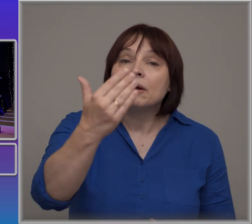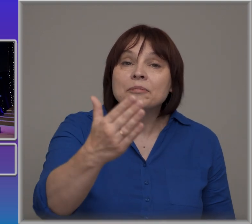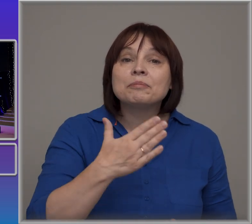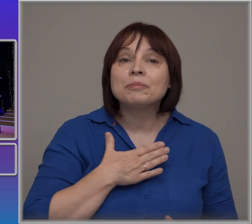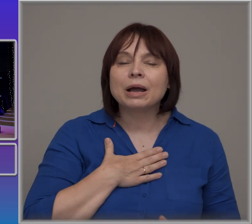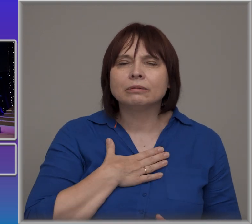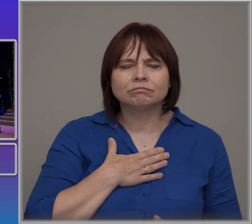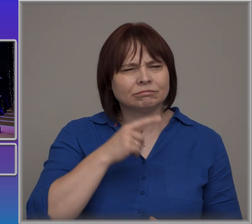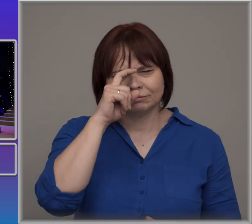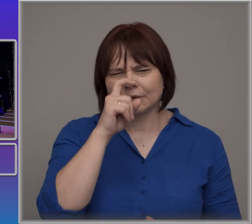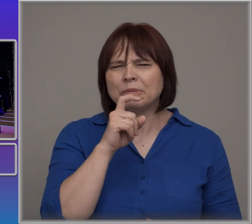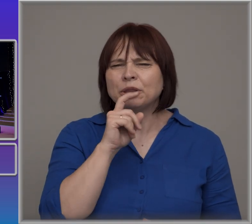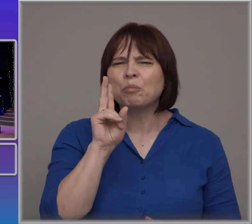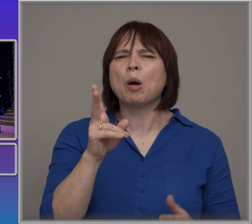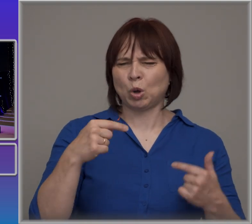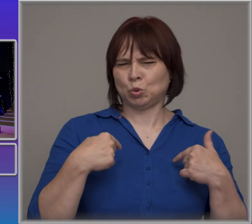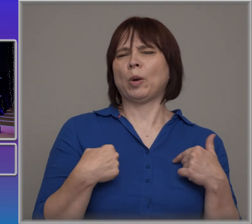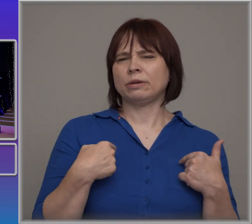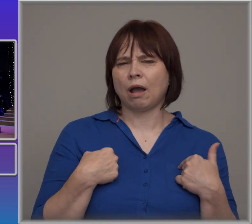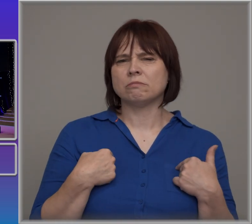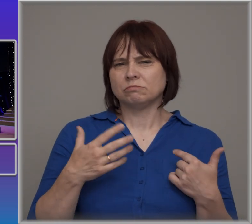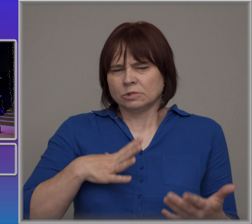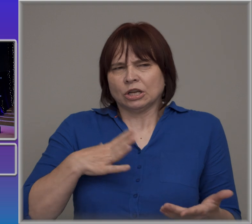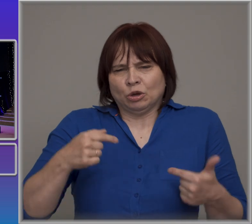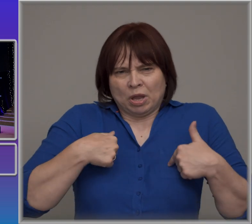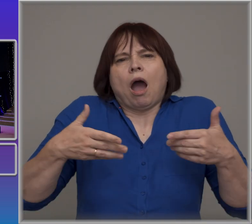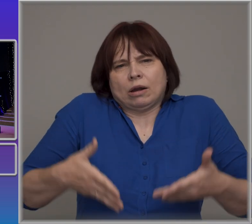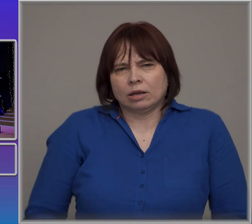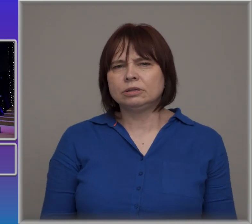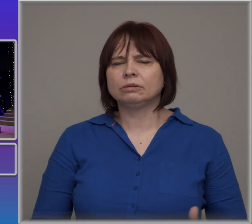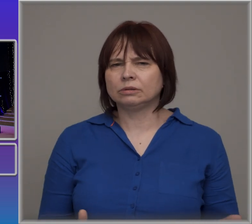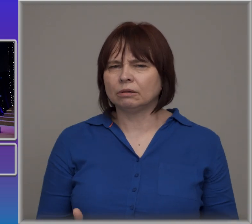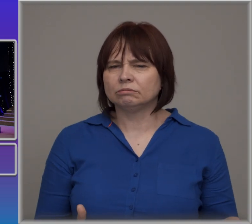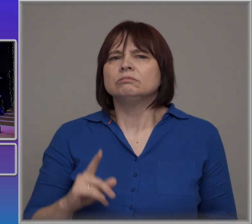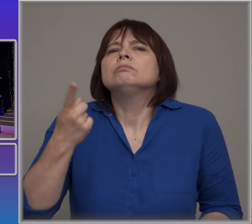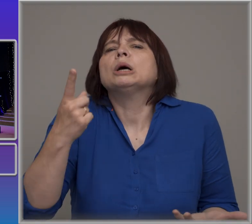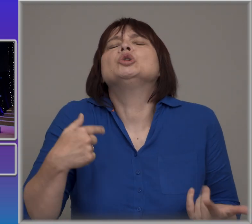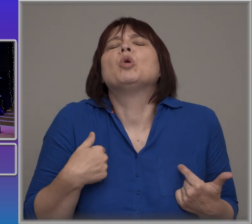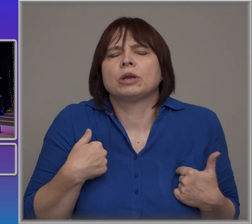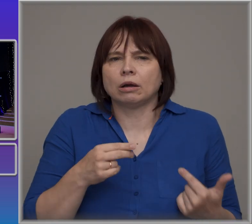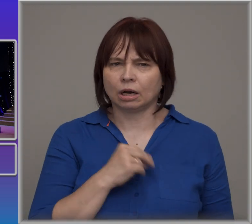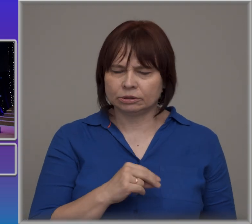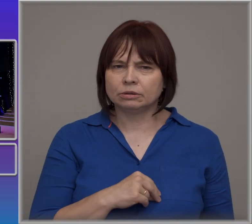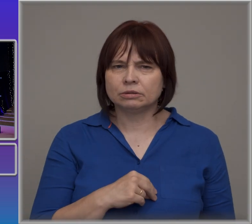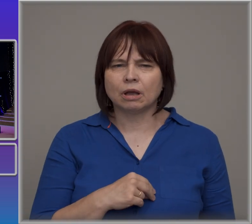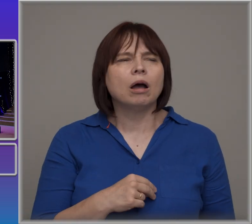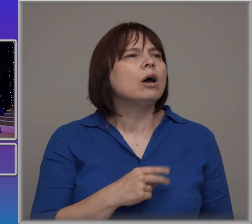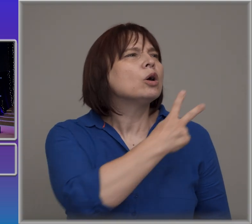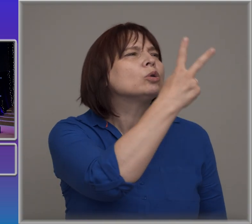соработника. Бог трудится над этой землей, и Он поставил человека соработником в своем